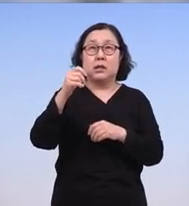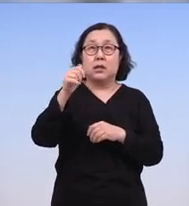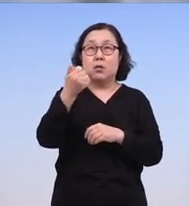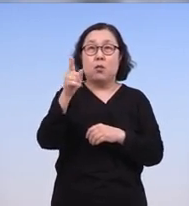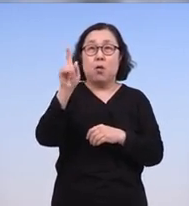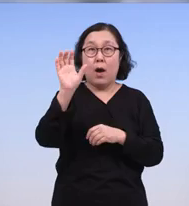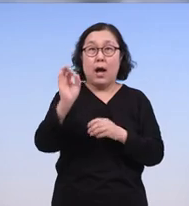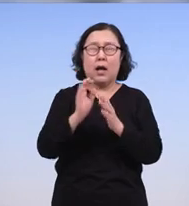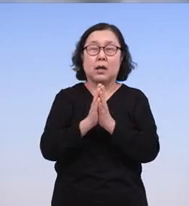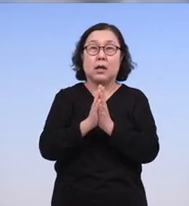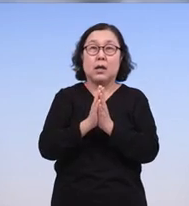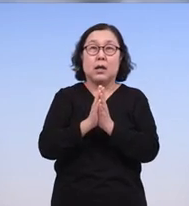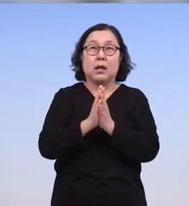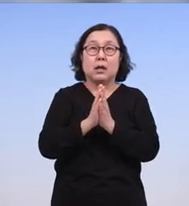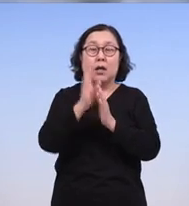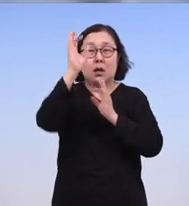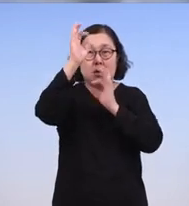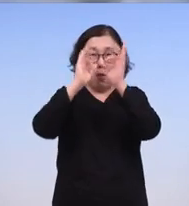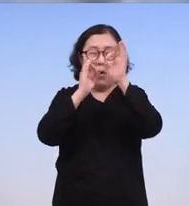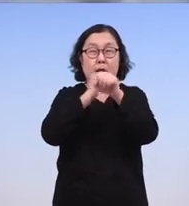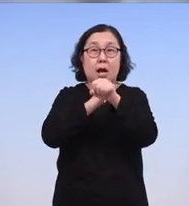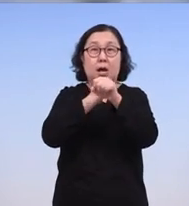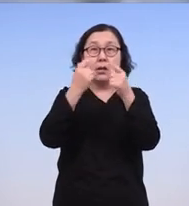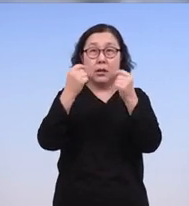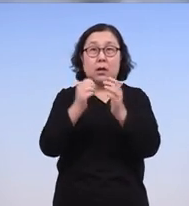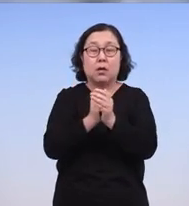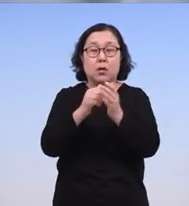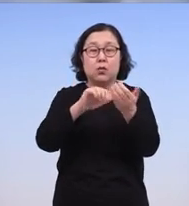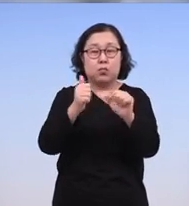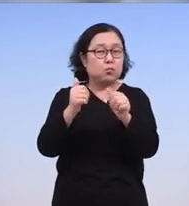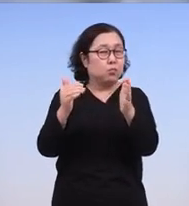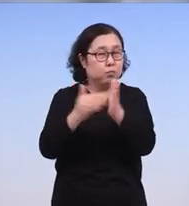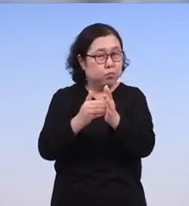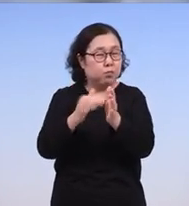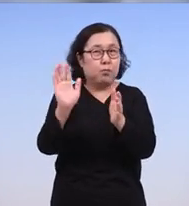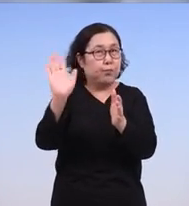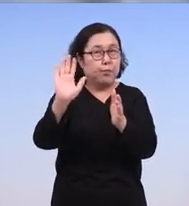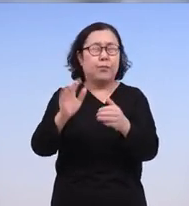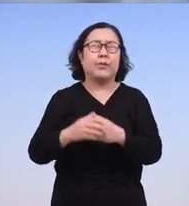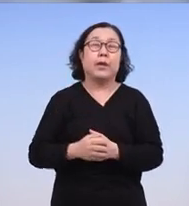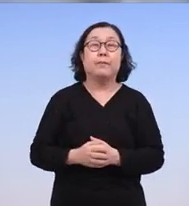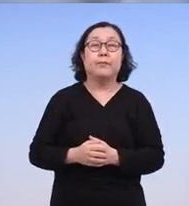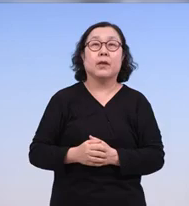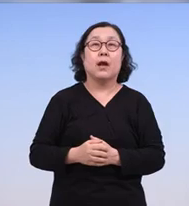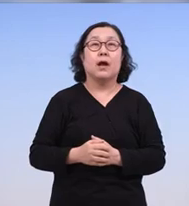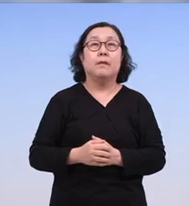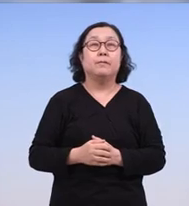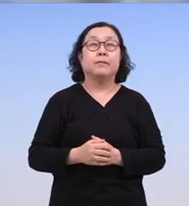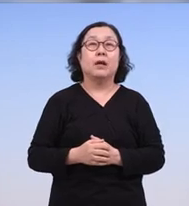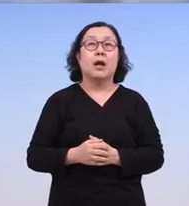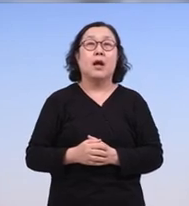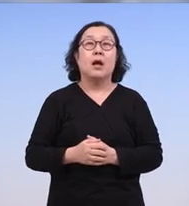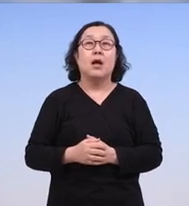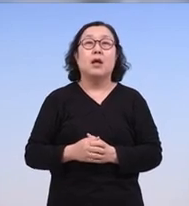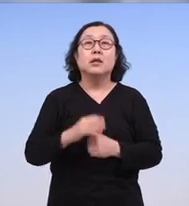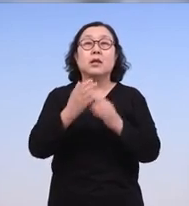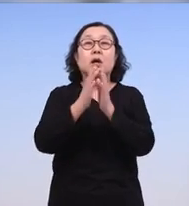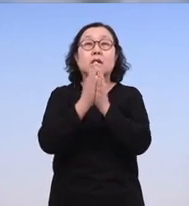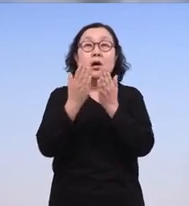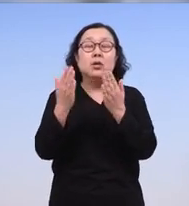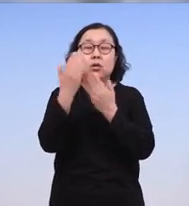또 대부분의 사람들이 잘못 알고 오해하고 있는 것처럼 죽음은 끝, 이거 아닙니다. 어떤